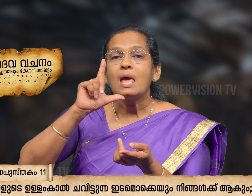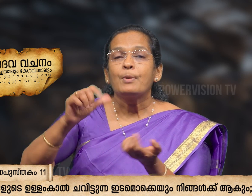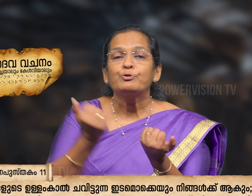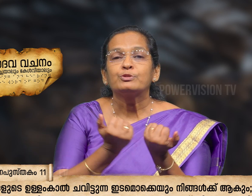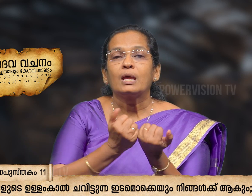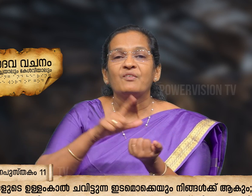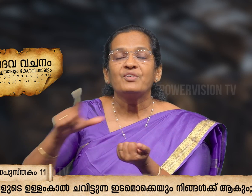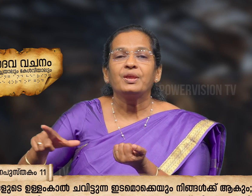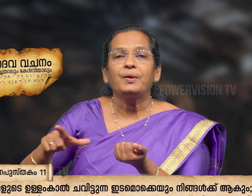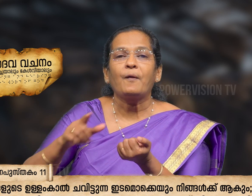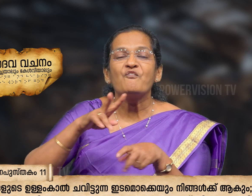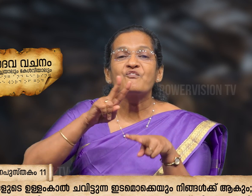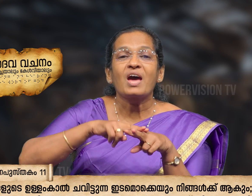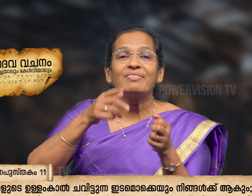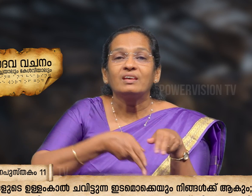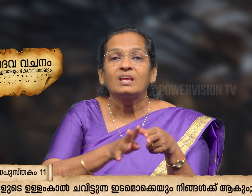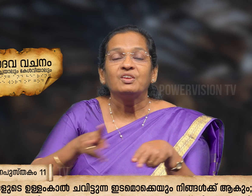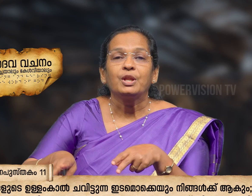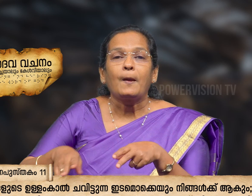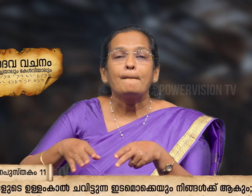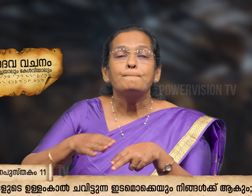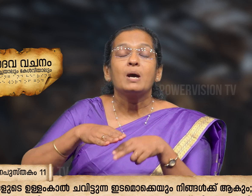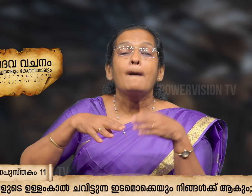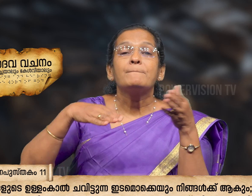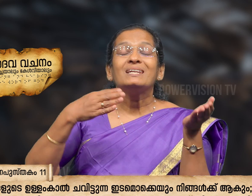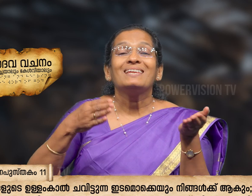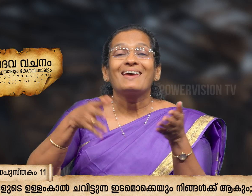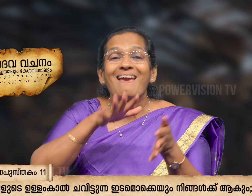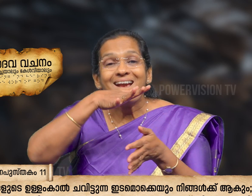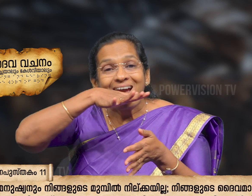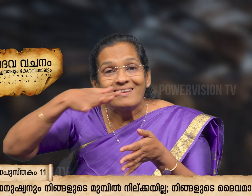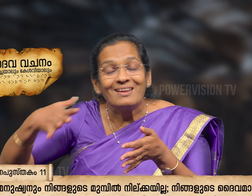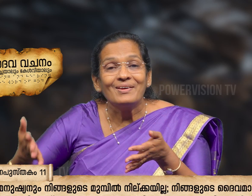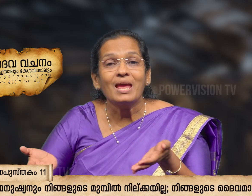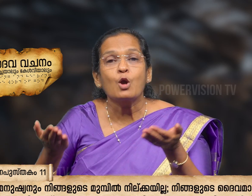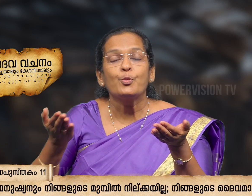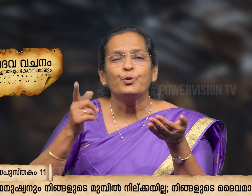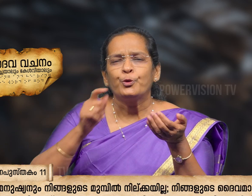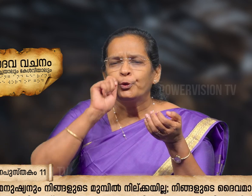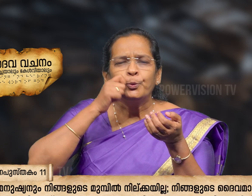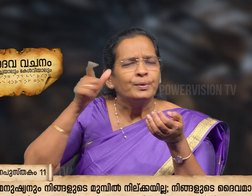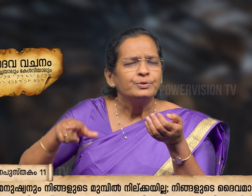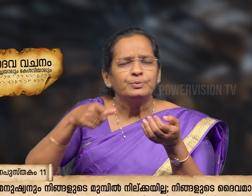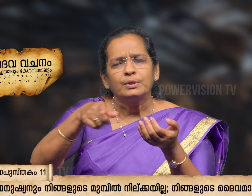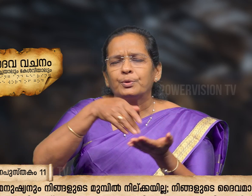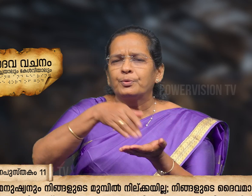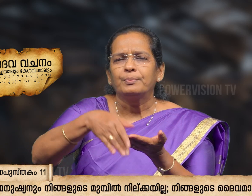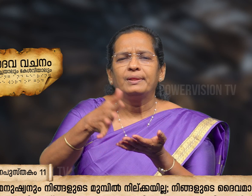വരെയും ഫ്രാത്ത് നദി മുതൽ പടിഞ്ഞാറേ കടൽ വരെയുമാകും. ഒരു മനുഷ്യനും നിങ്ങളുടെ മുൻപിൽ നിൽക്കയില്ല.